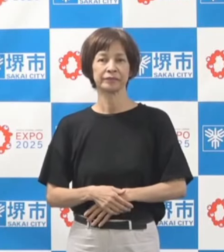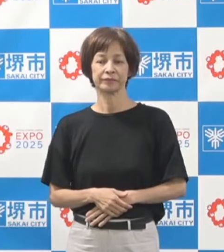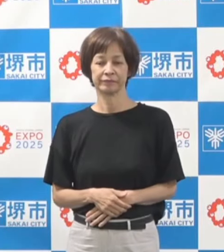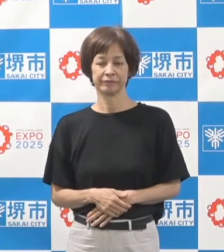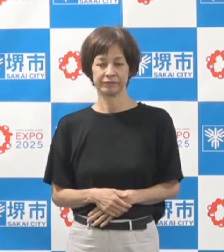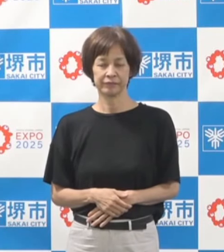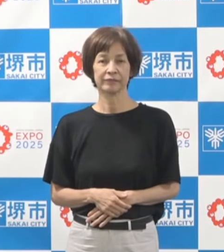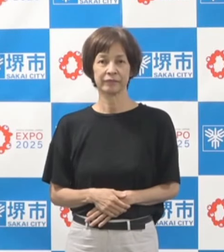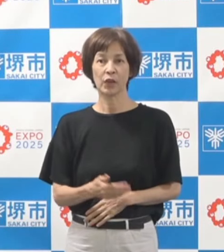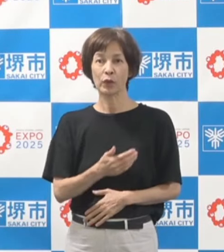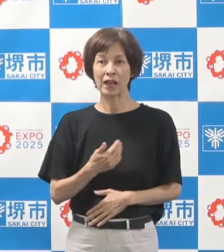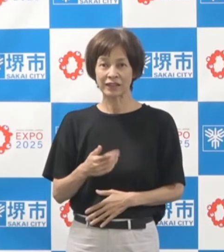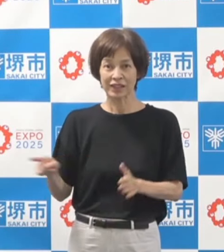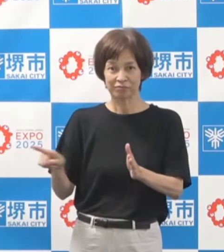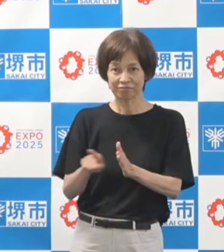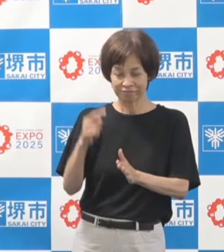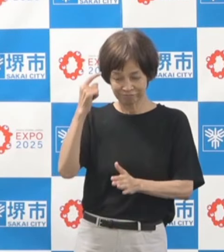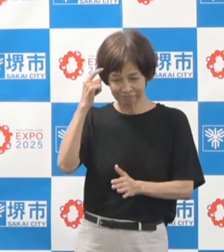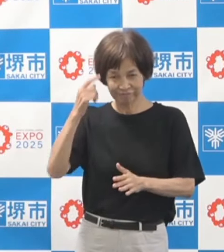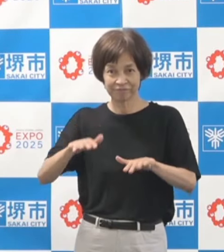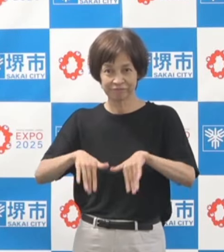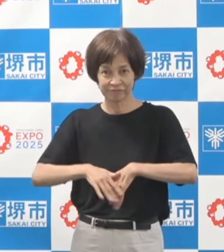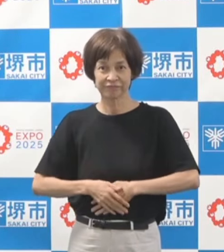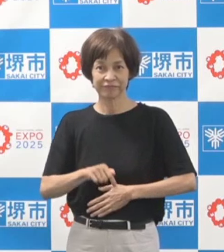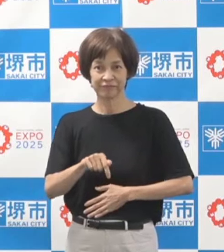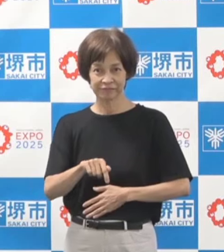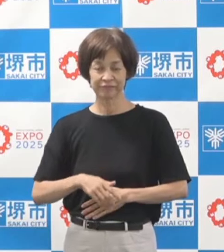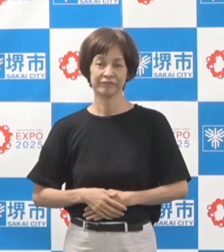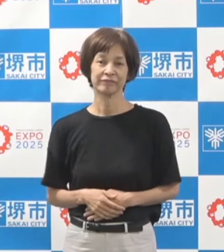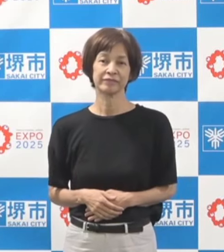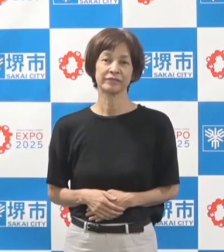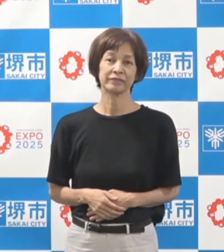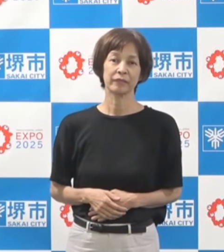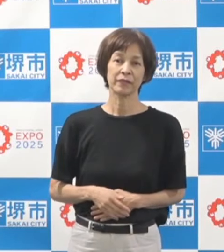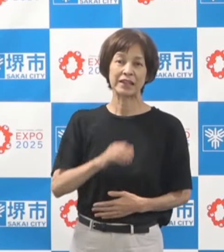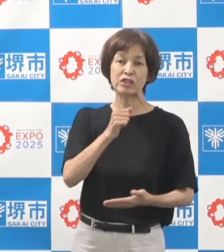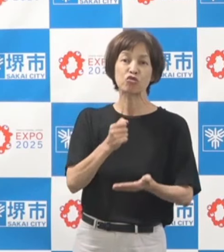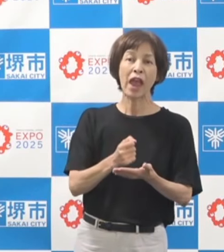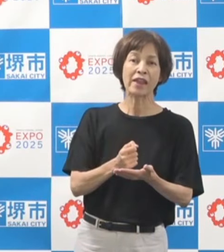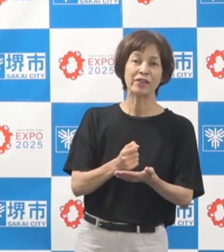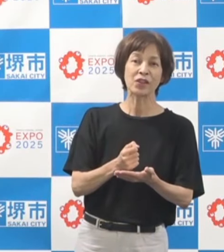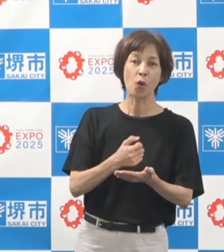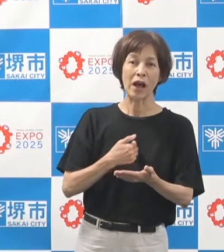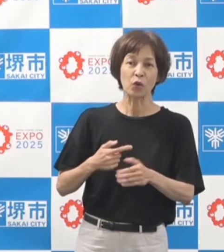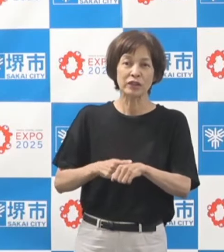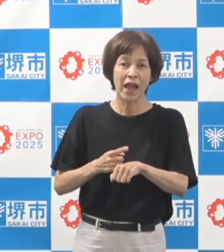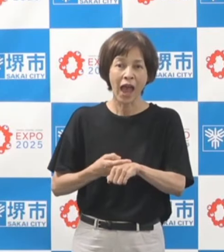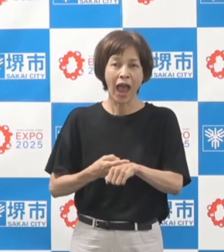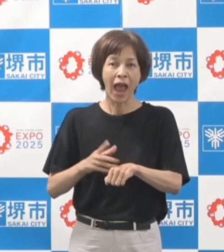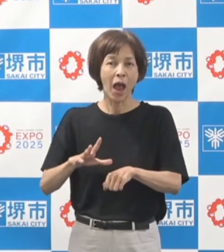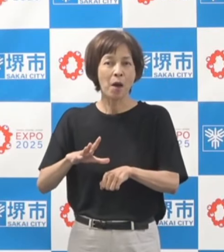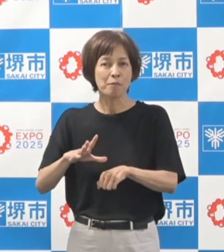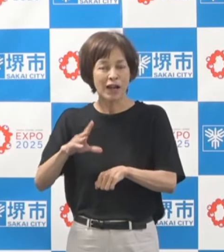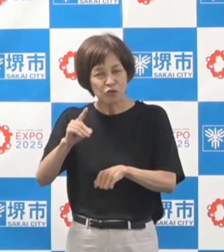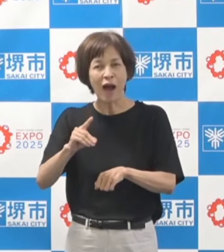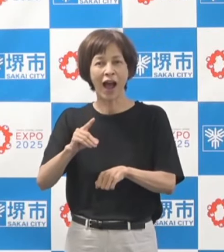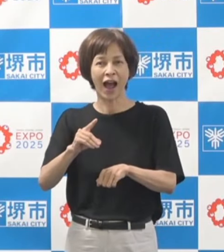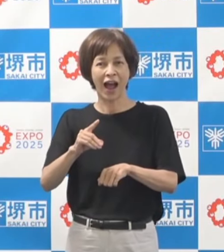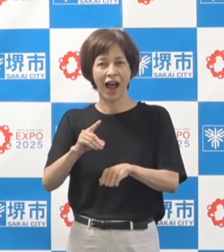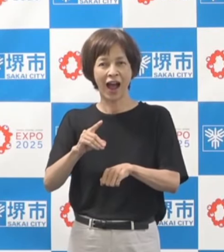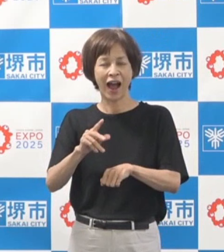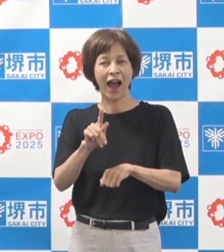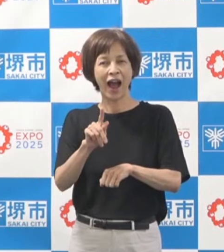か。 私たちがこれまで検討を重ねてきた中で実現可能性というか、まずは川町公園という思いはありましたが、